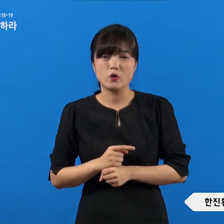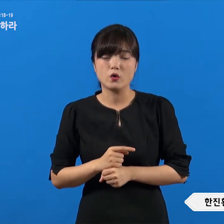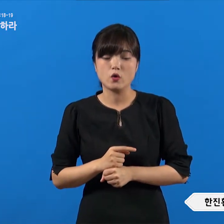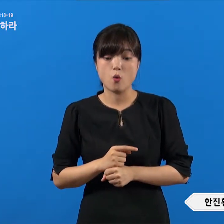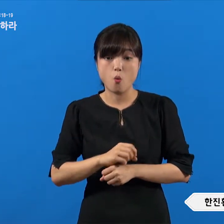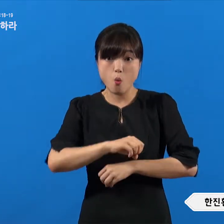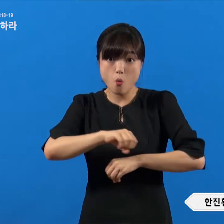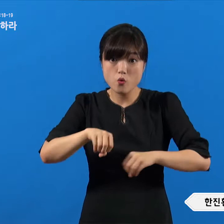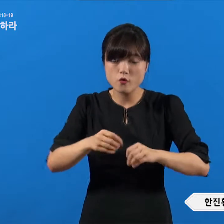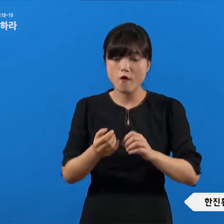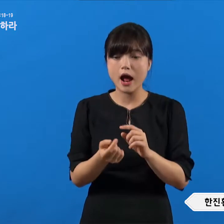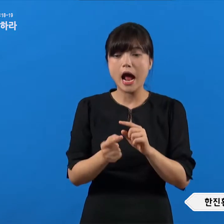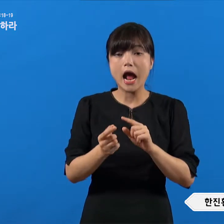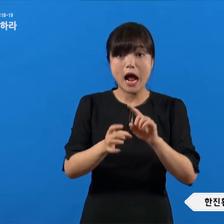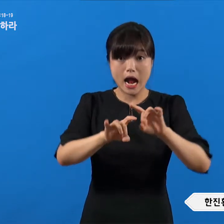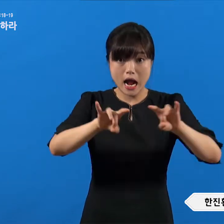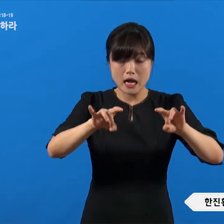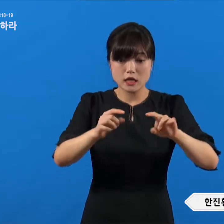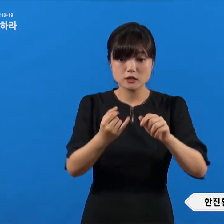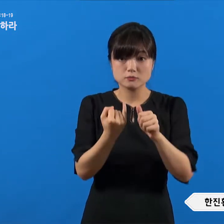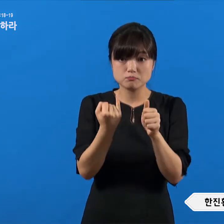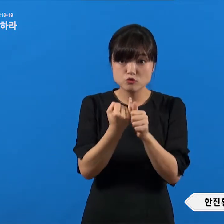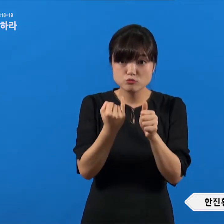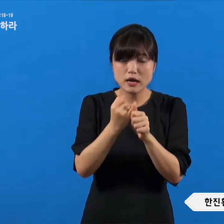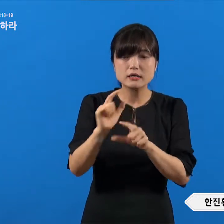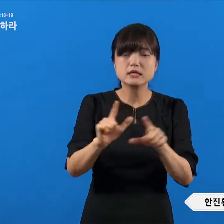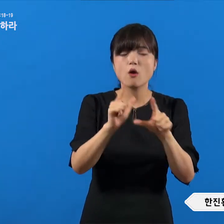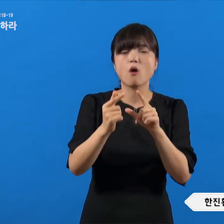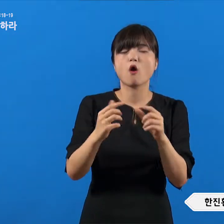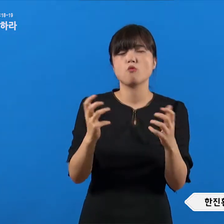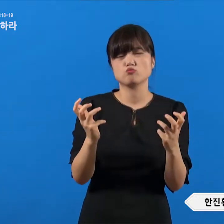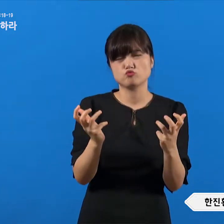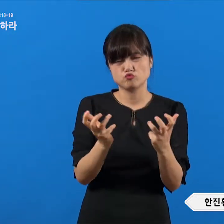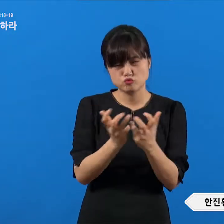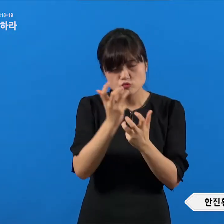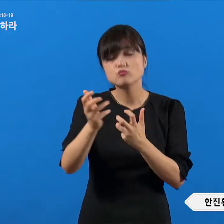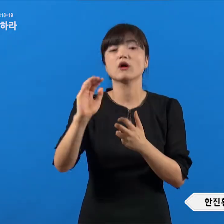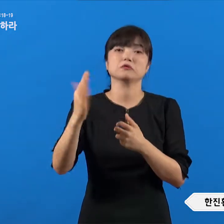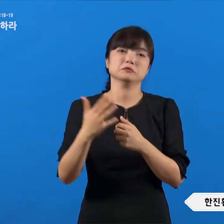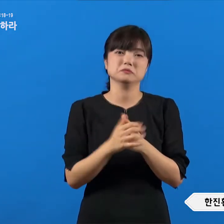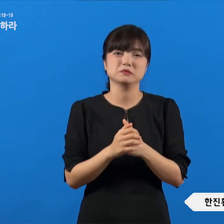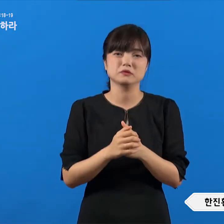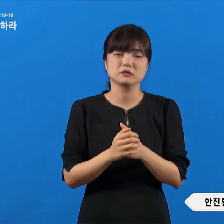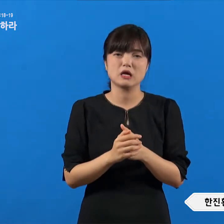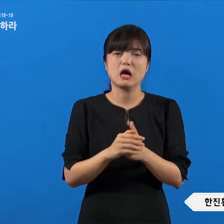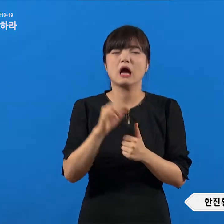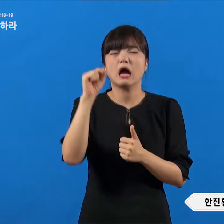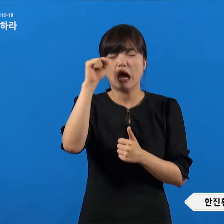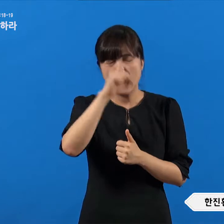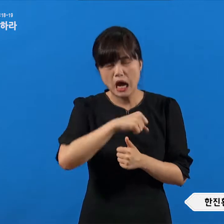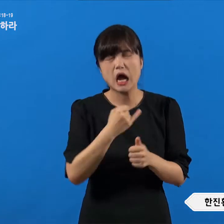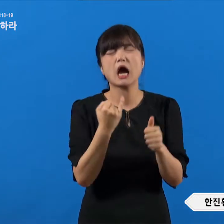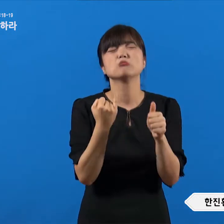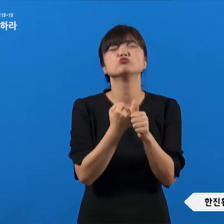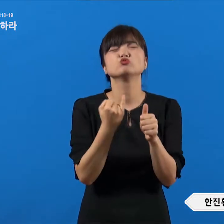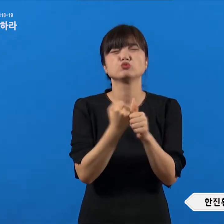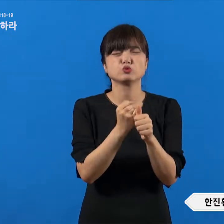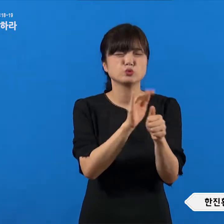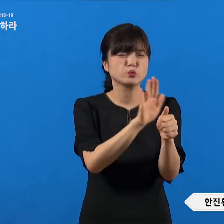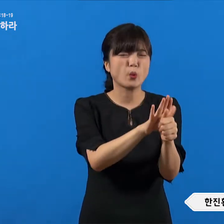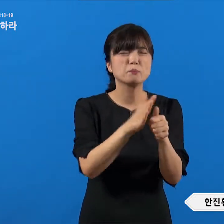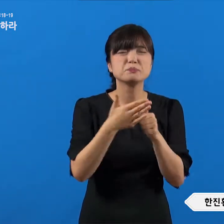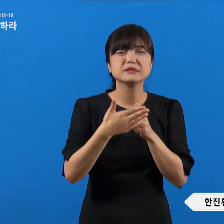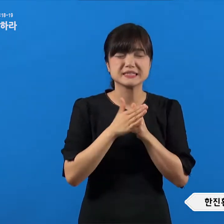더 풍성하게 만들어주는 촉매제가 되었습니다. 아, 이것이 부부는 서로 돕는